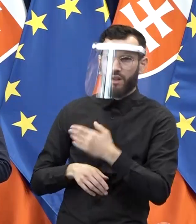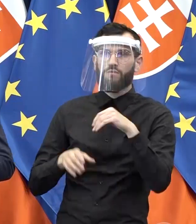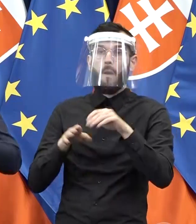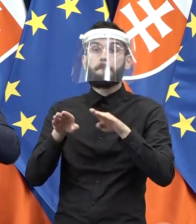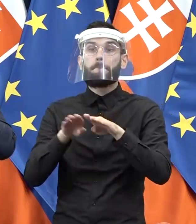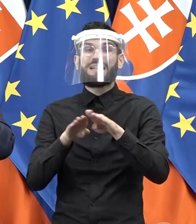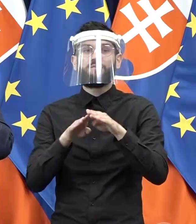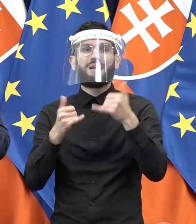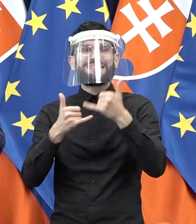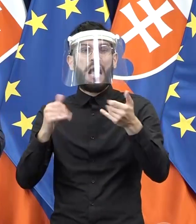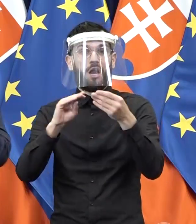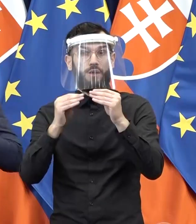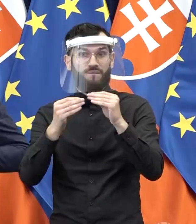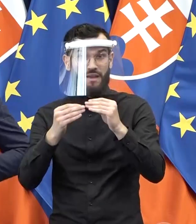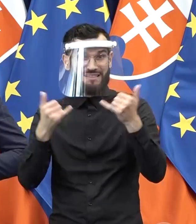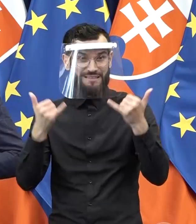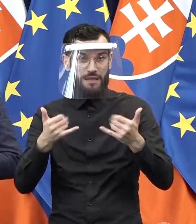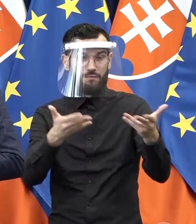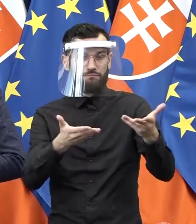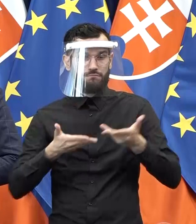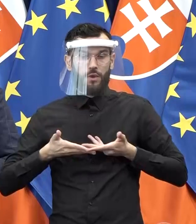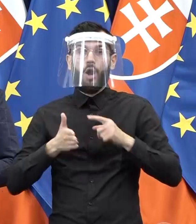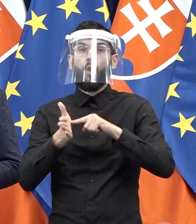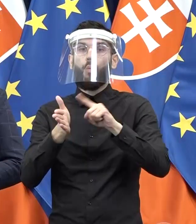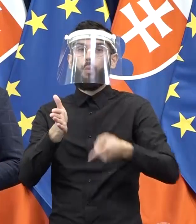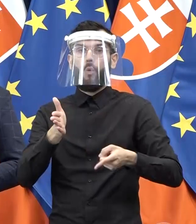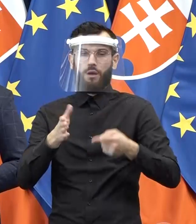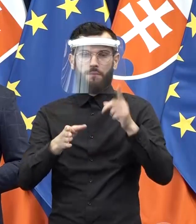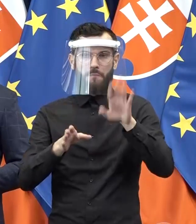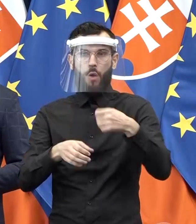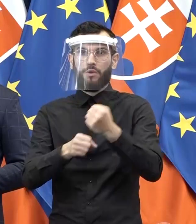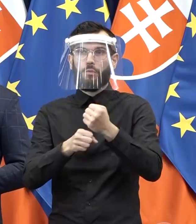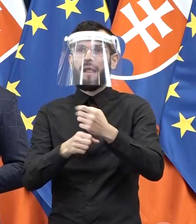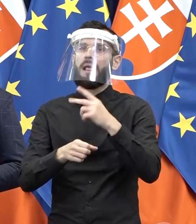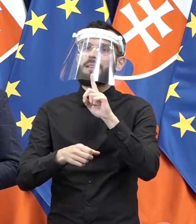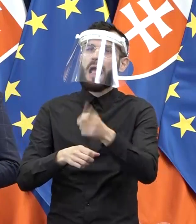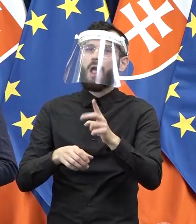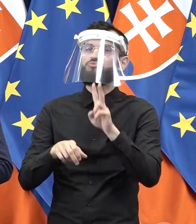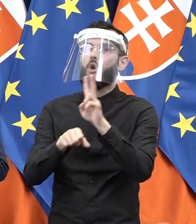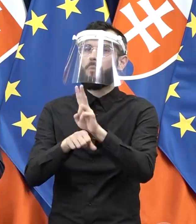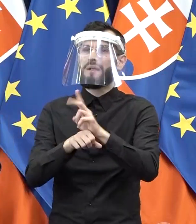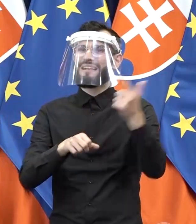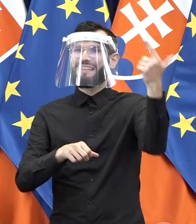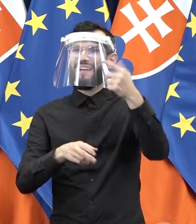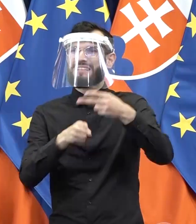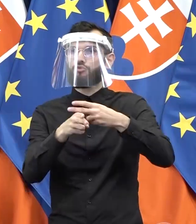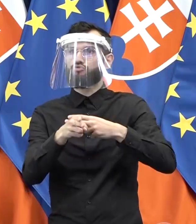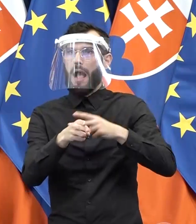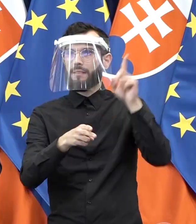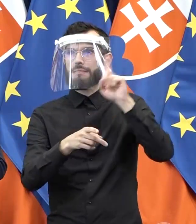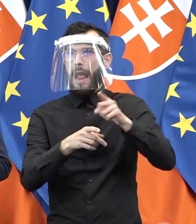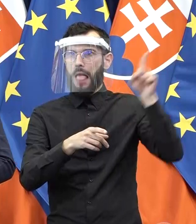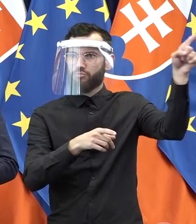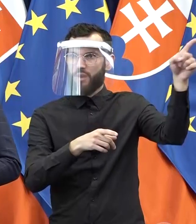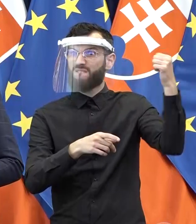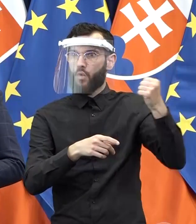ministerstvo zahraničných vecí, teraz tiež dostalo za úlohu spracovať tie najlepšie opatrenia z 20 krajín, respektíve všetky opatrenia, ktoré